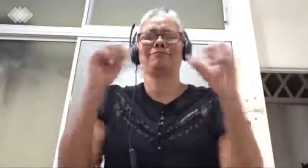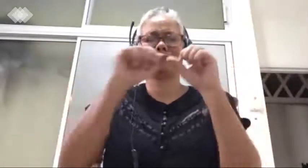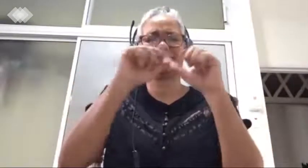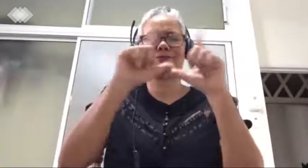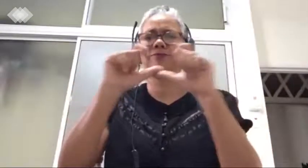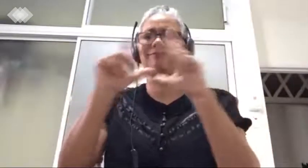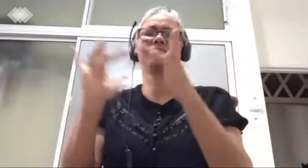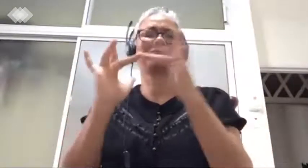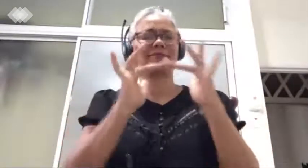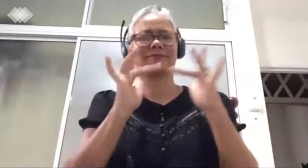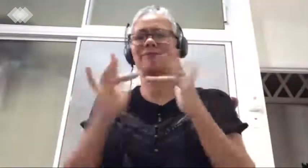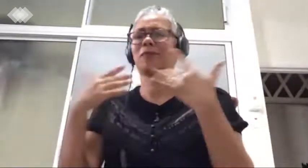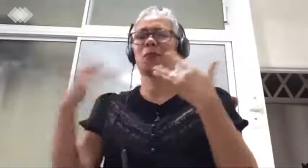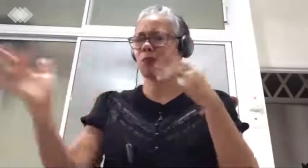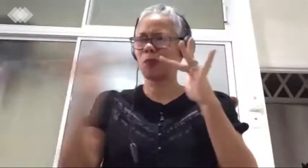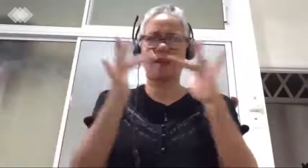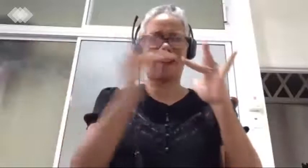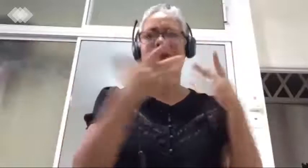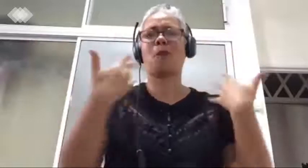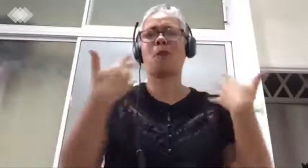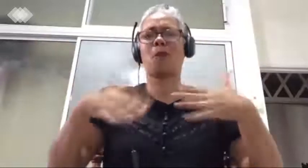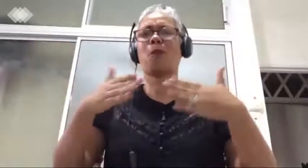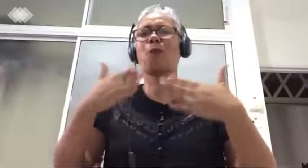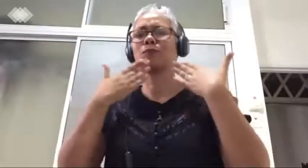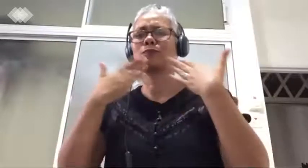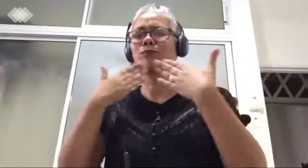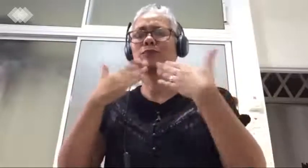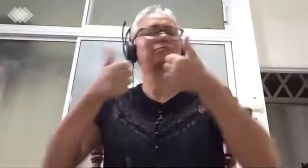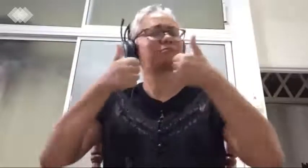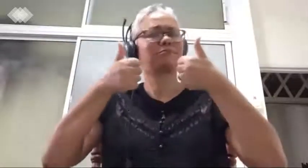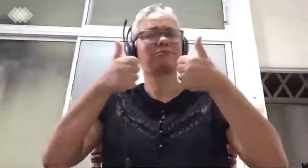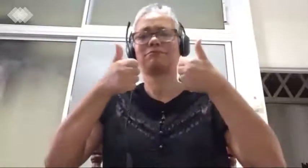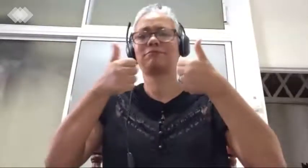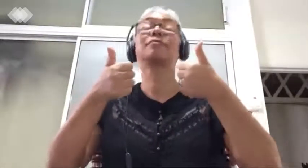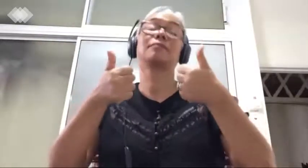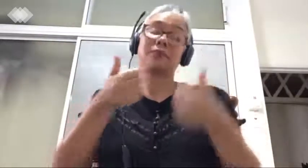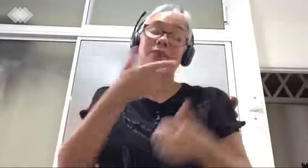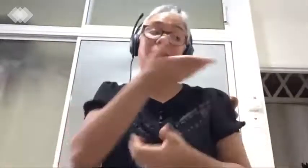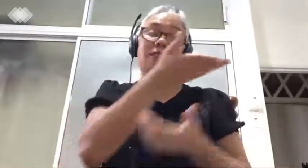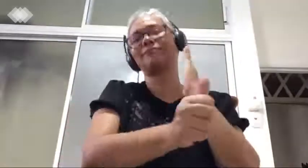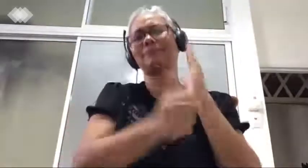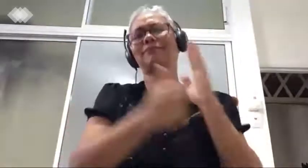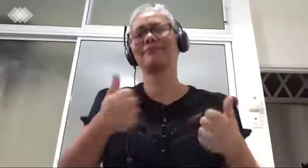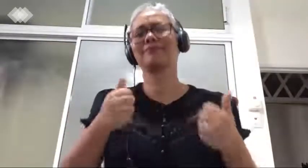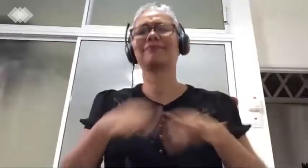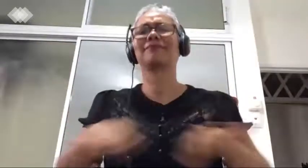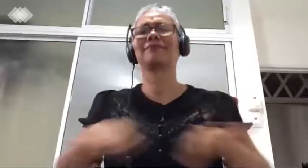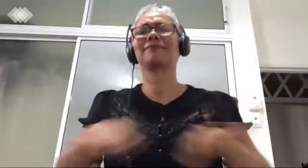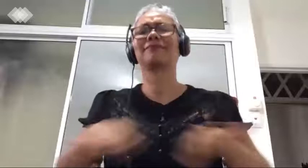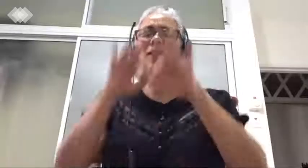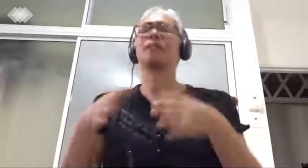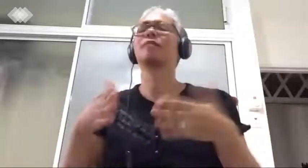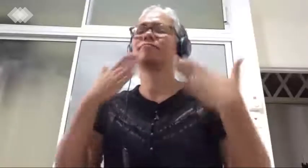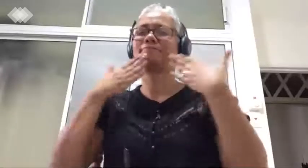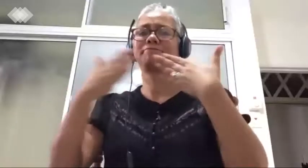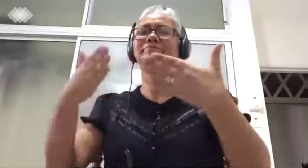compromiso de colaborar y de hacer que los profesionales de la psicología tengan la calidad de nuestra parte. Muchas